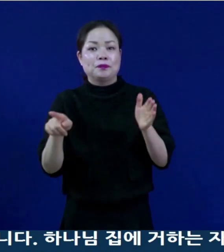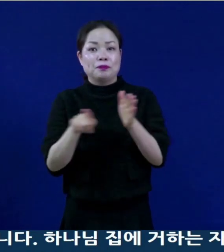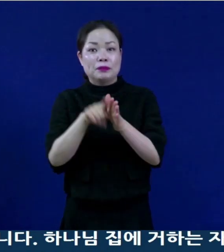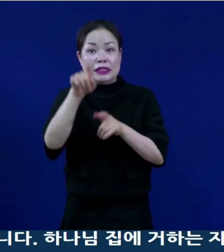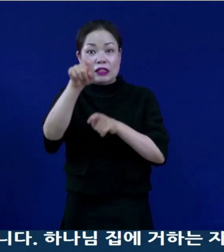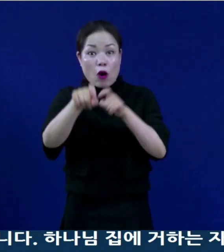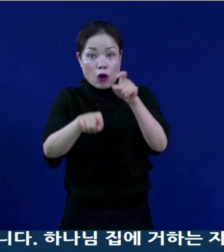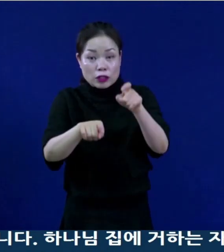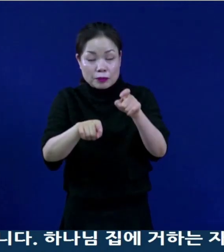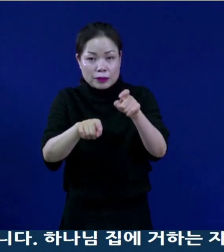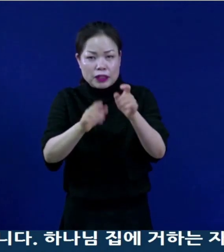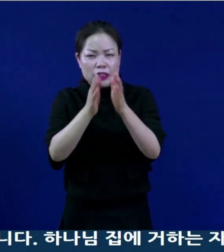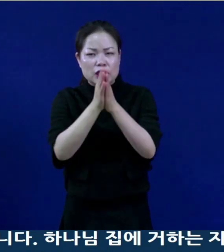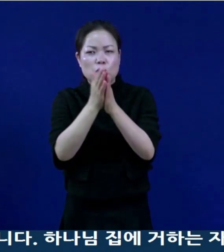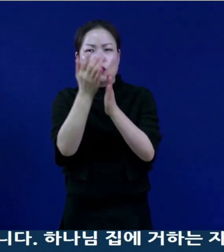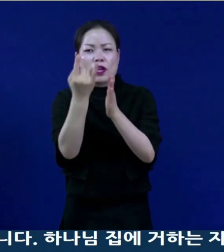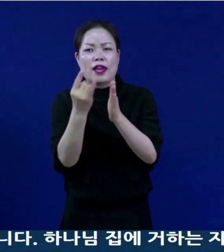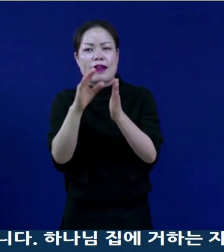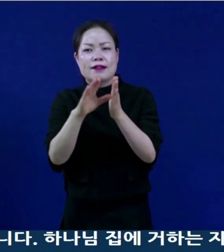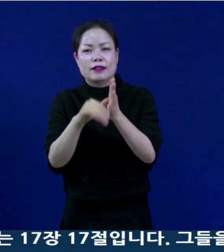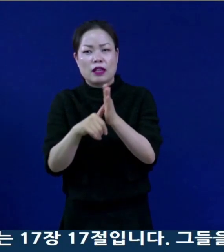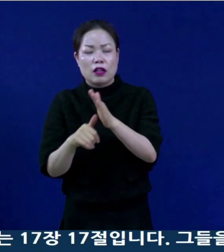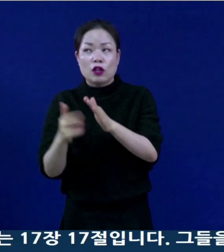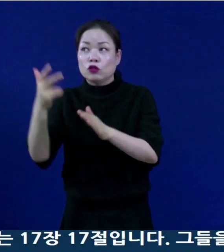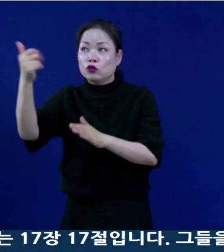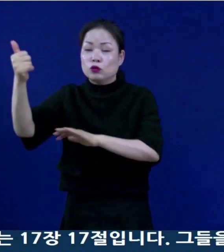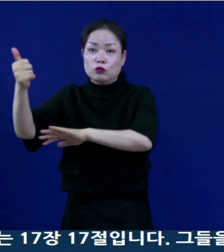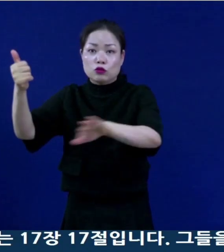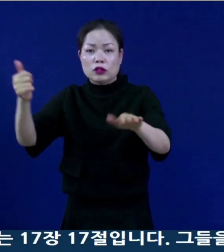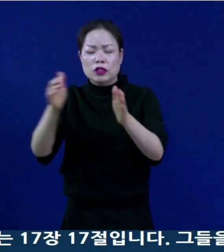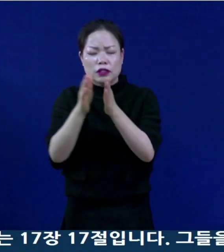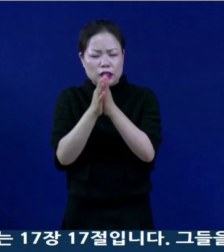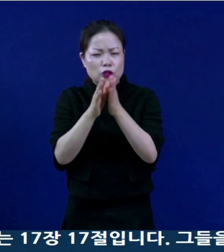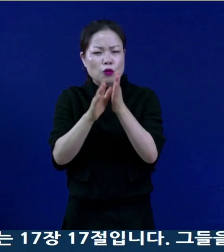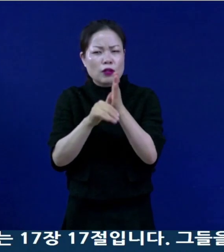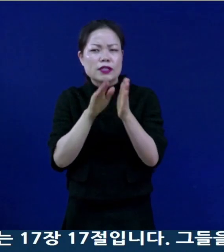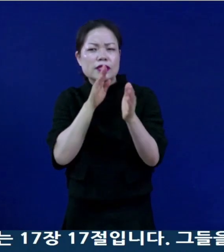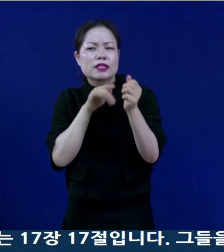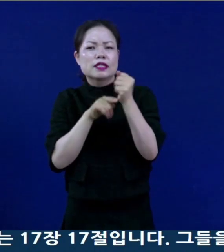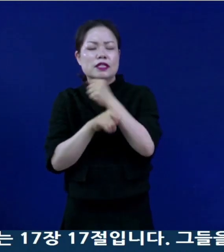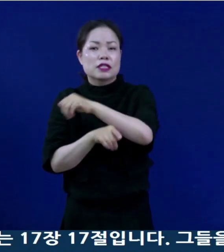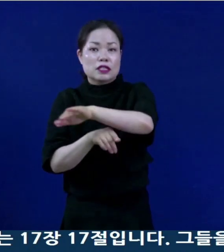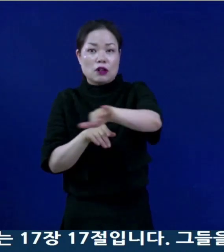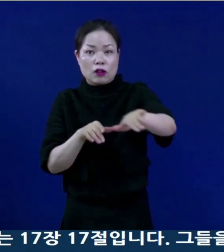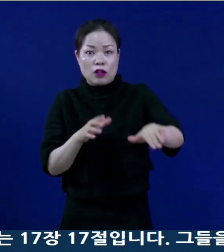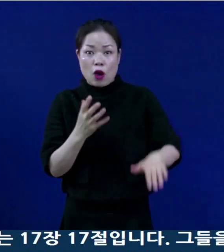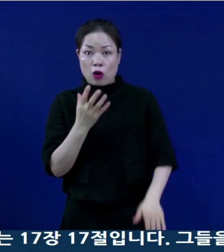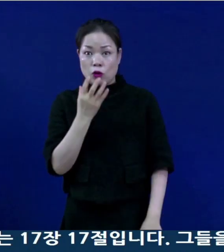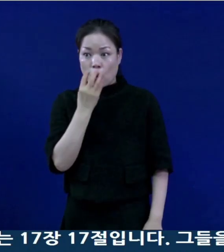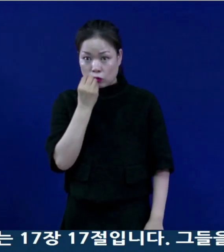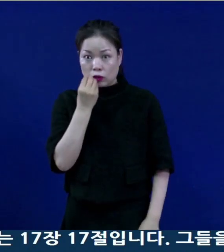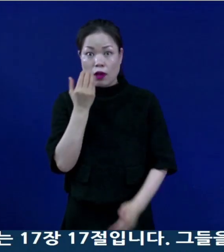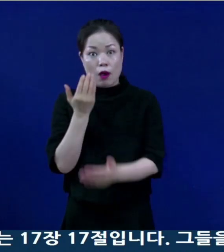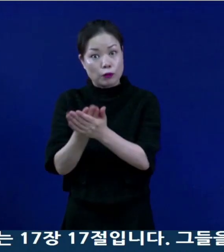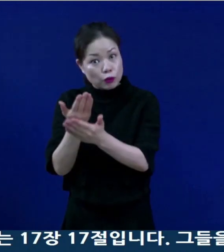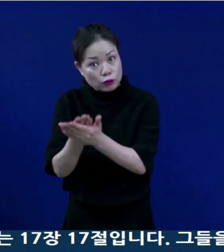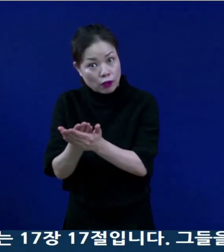17장 요한복음, 예수님이 기도하실 때, 우리들을 위해서 기도하실 때 진리로 저희를 거룩하게